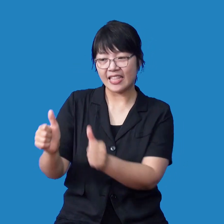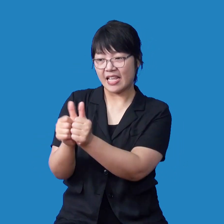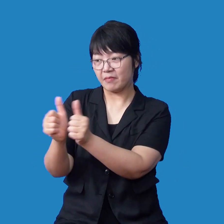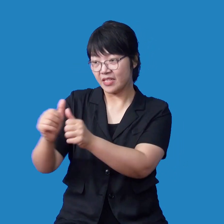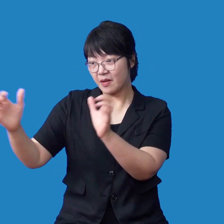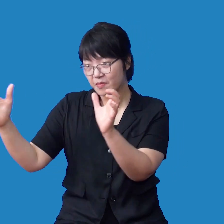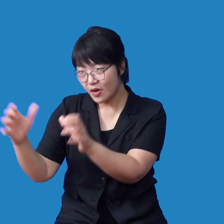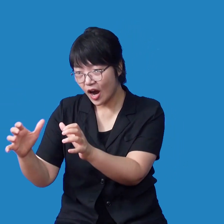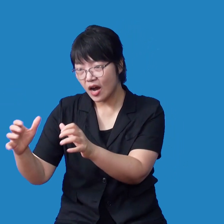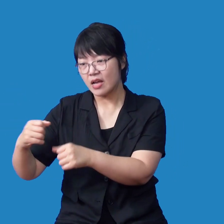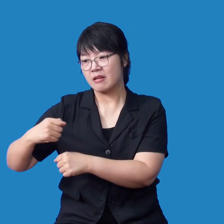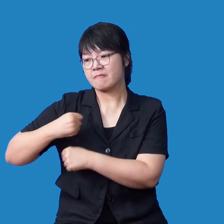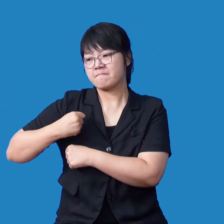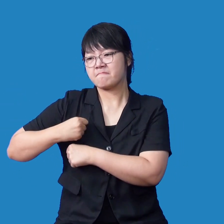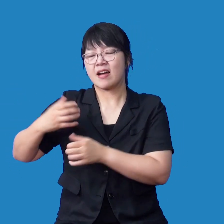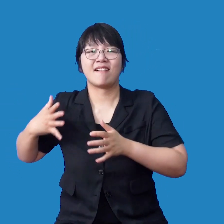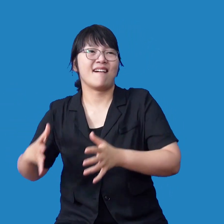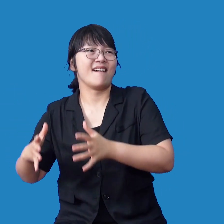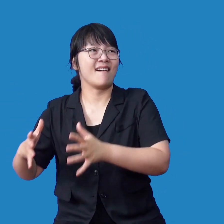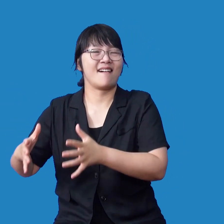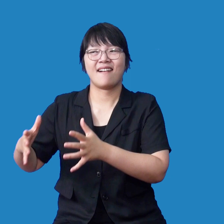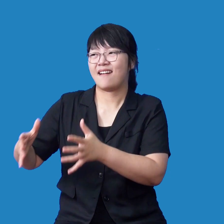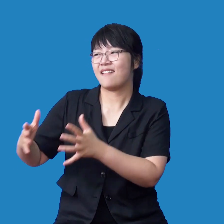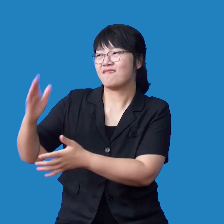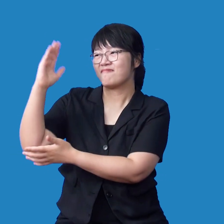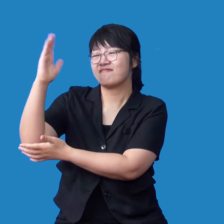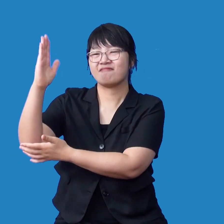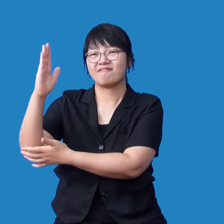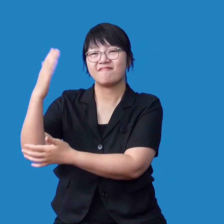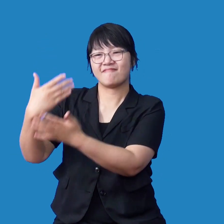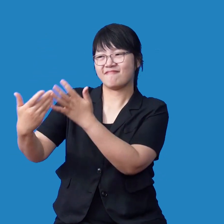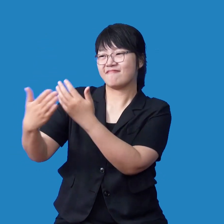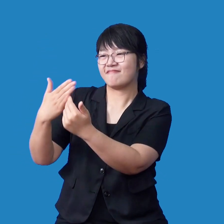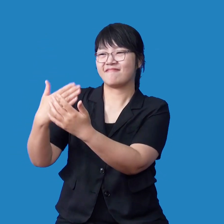군대 이야기를 레코드판처럼 반복하지 않습니까?